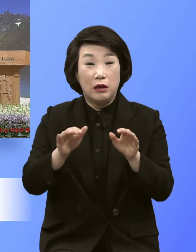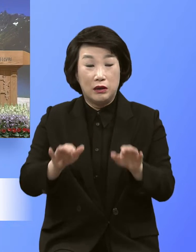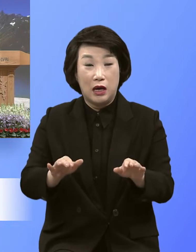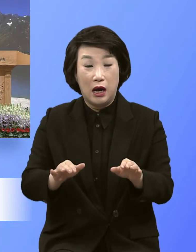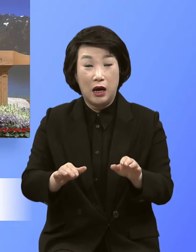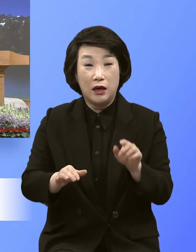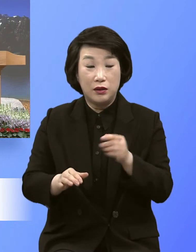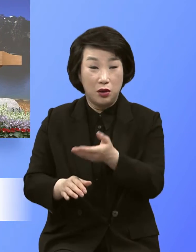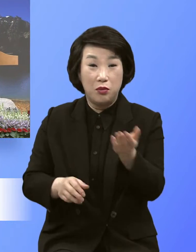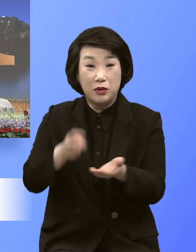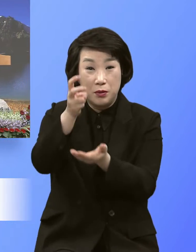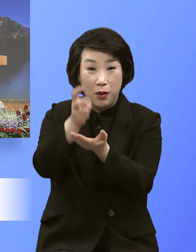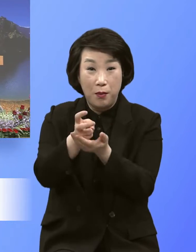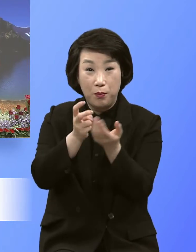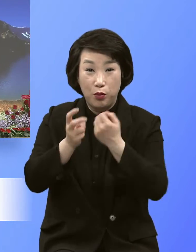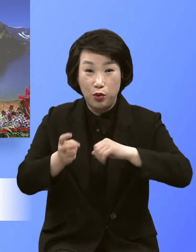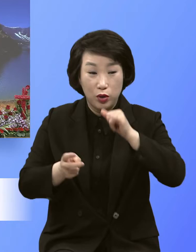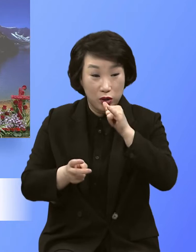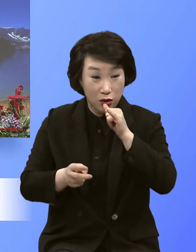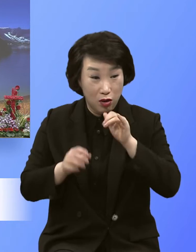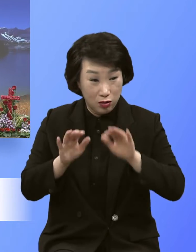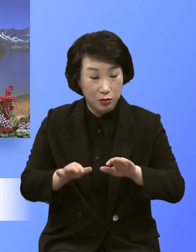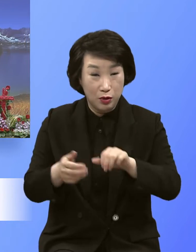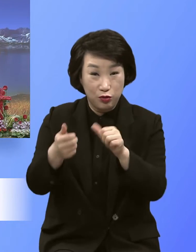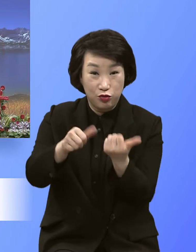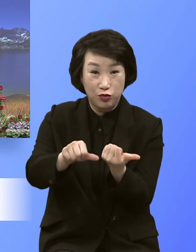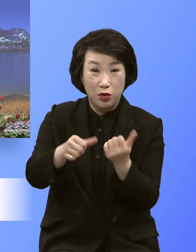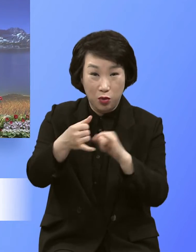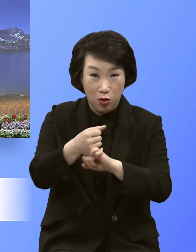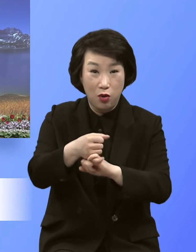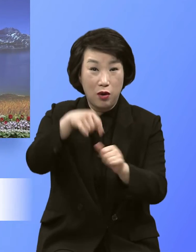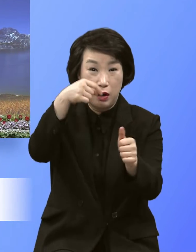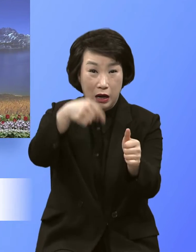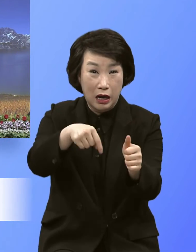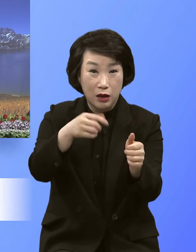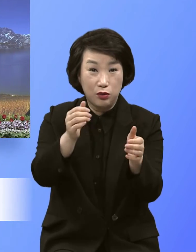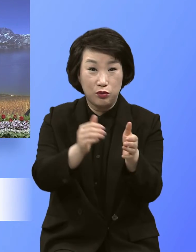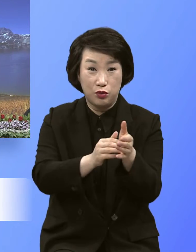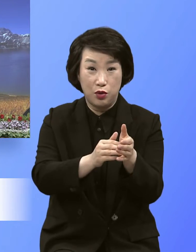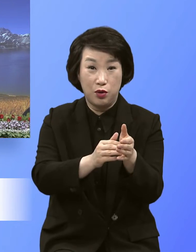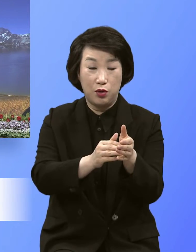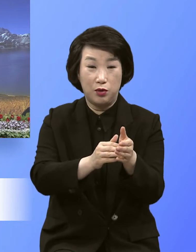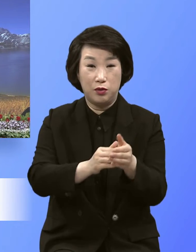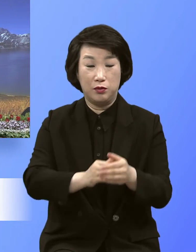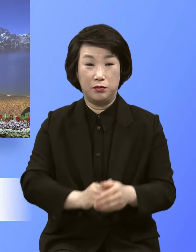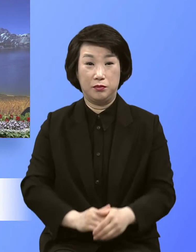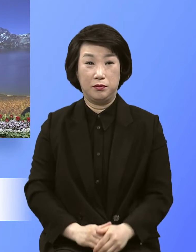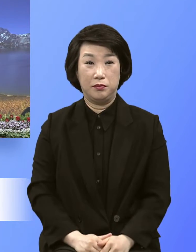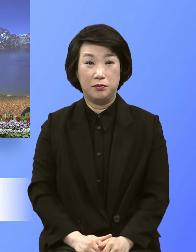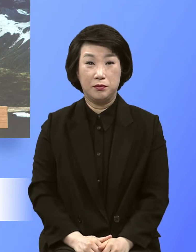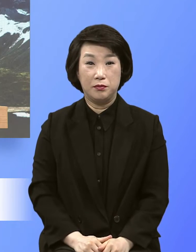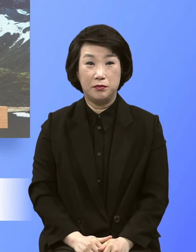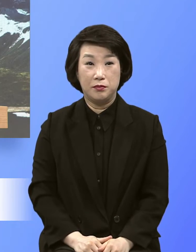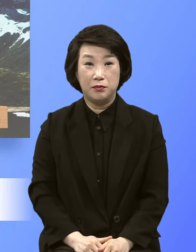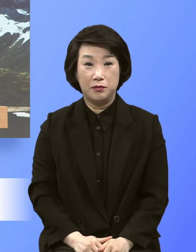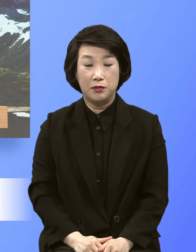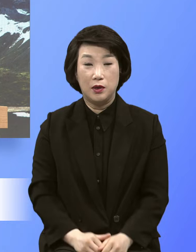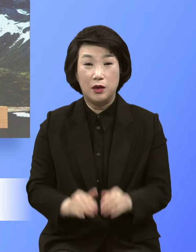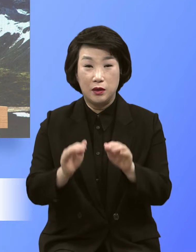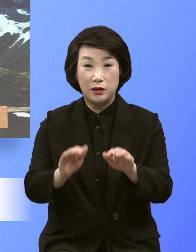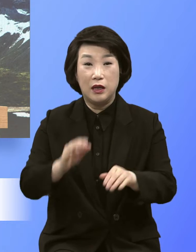아주 이 질서를 파괴하면 반드시 죽는다라고 이렇게 말씀했어요.